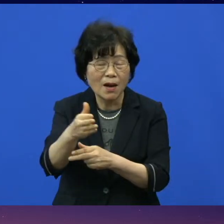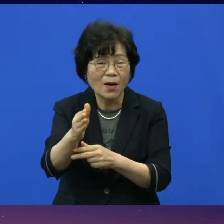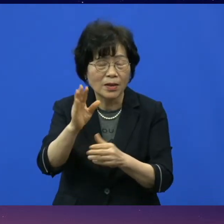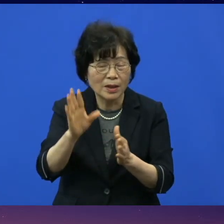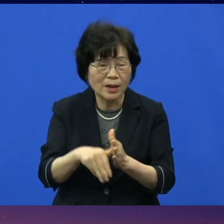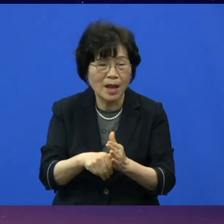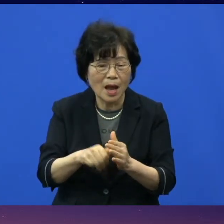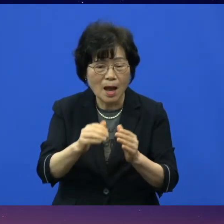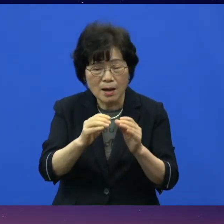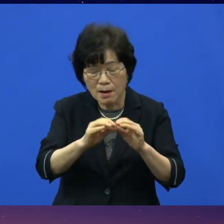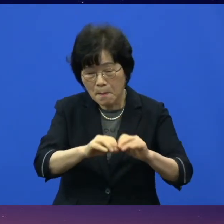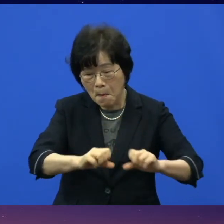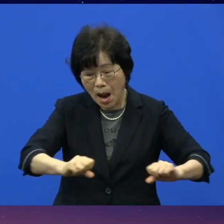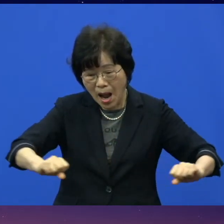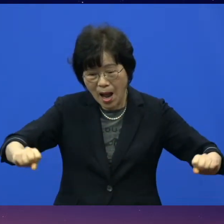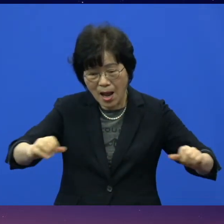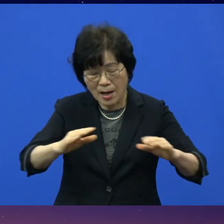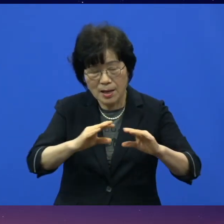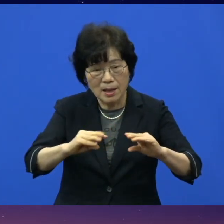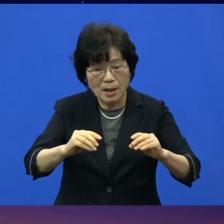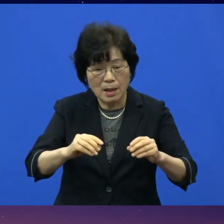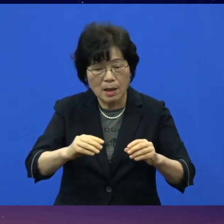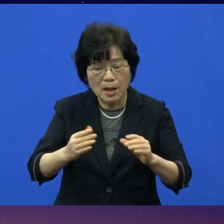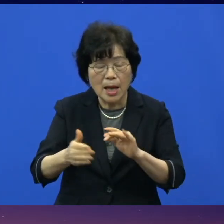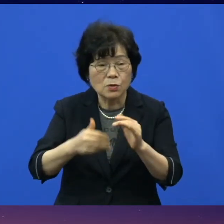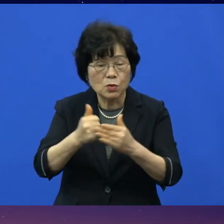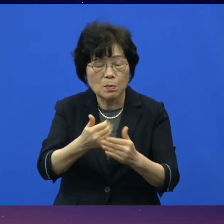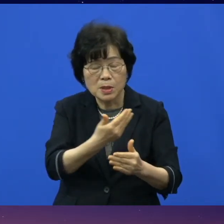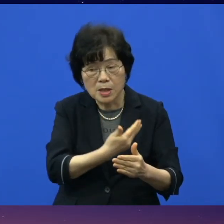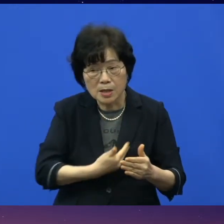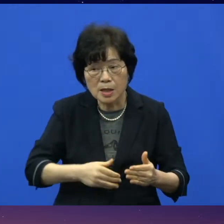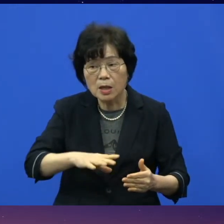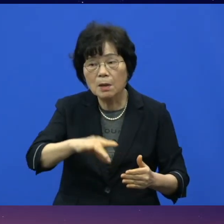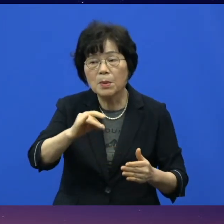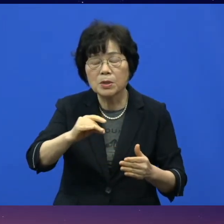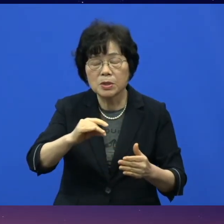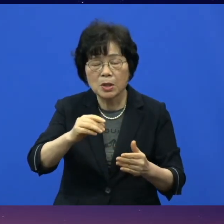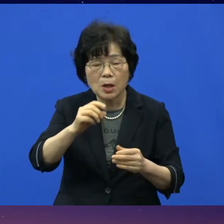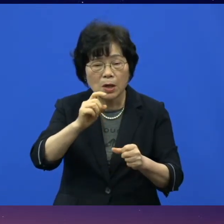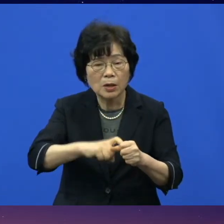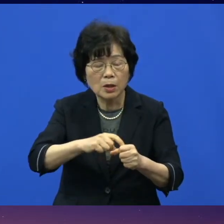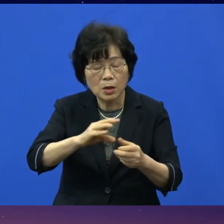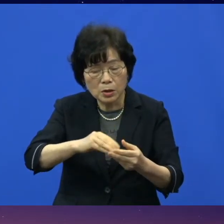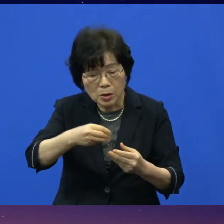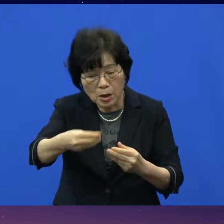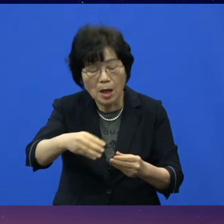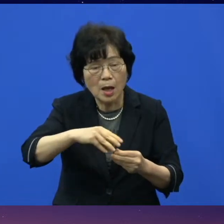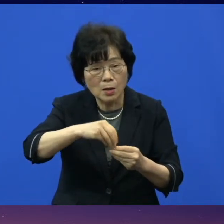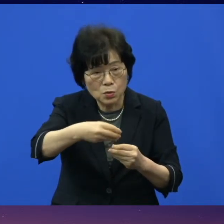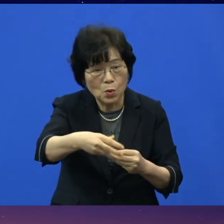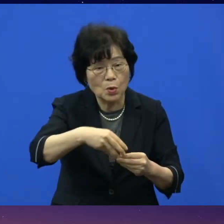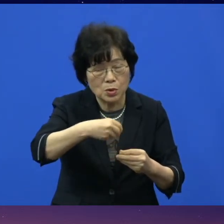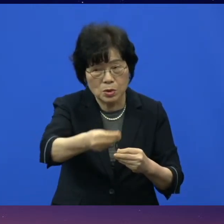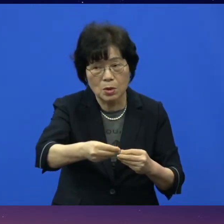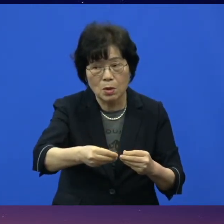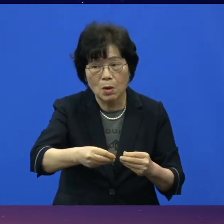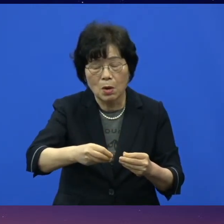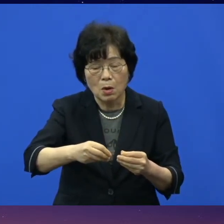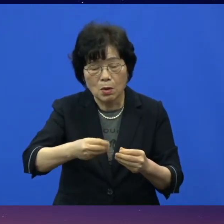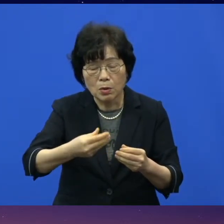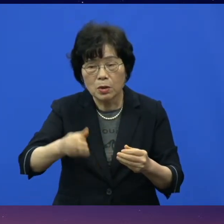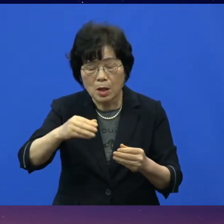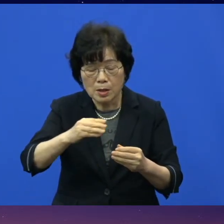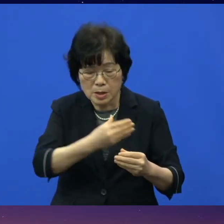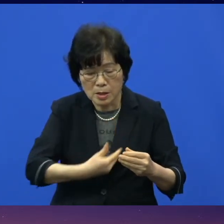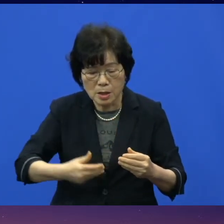그냥 예수님이 제자들에게 떡을 나누어 주게 했어요. 그러니까 막 물이 앉아 있는데 제자들이 막 째는데 막 떡이 계속